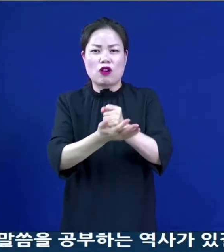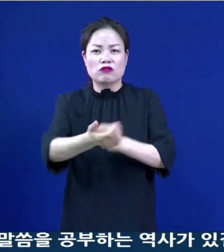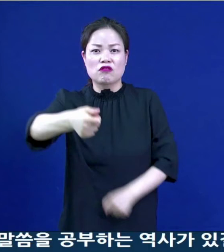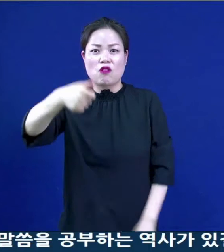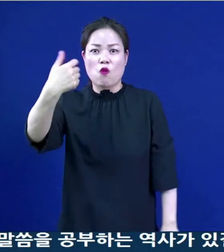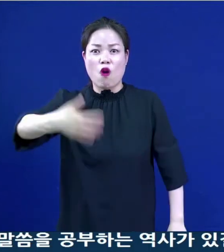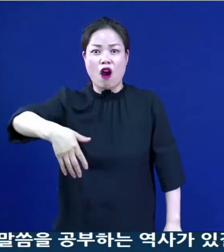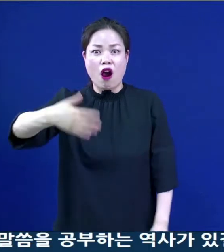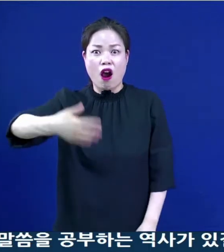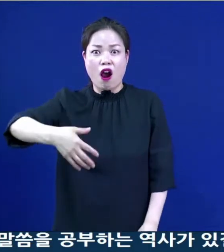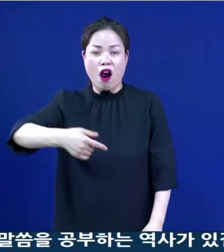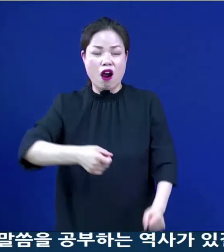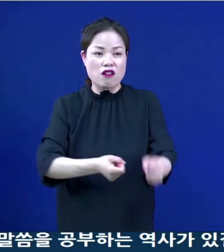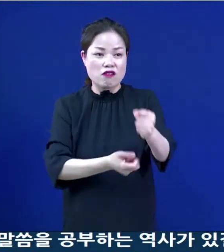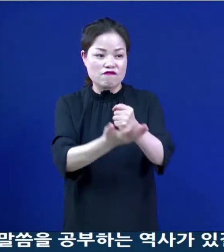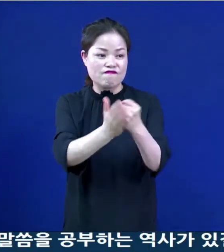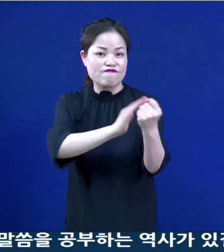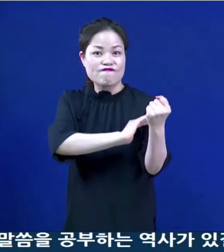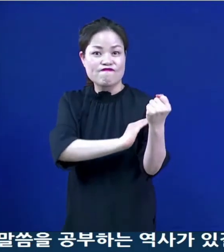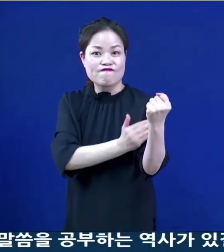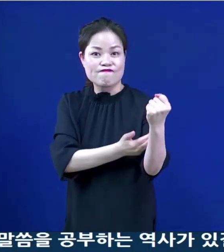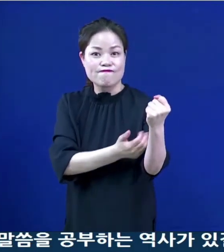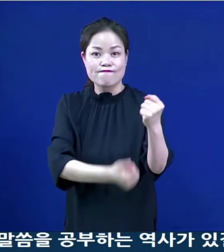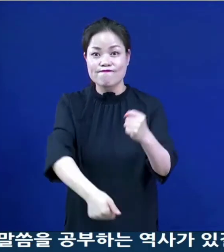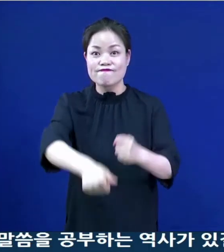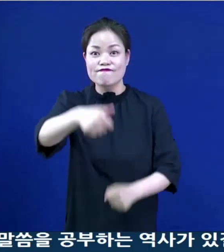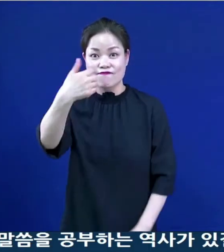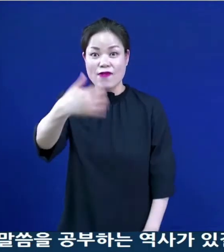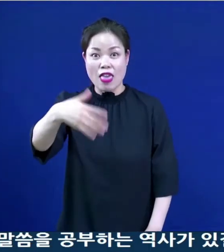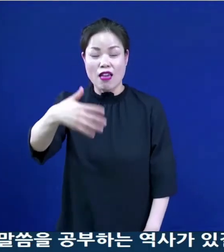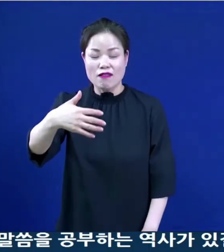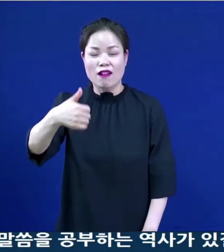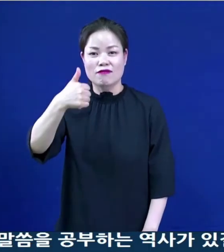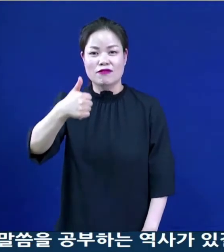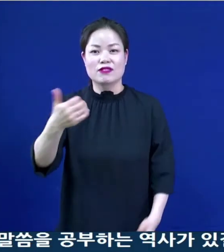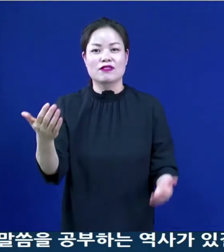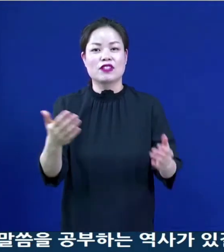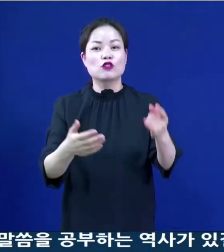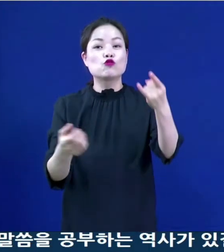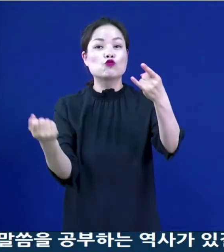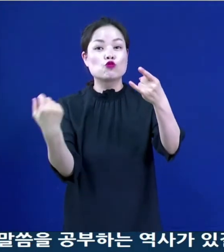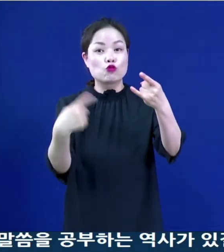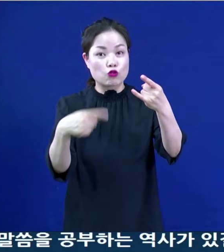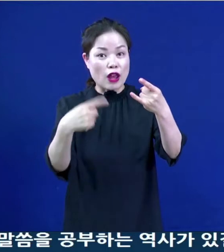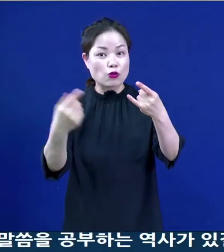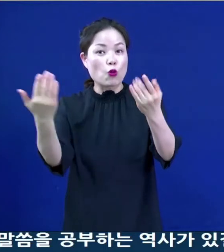겁니다. 영양가는 진짜 이 만점이 두란노 사역이었어요.